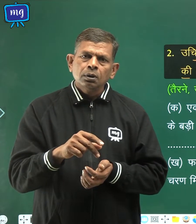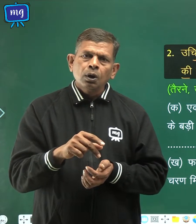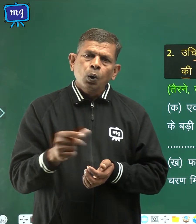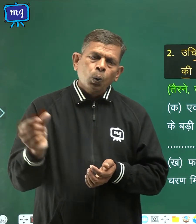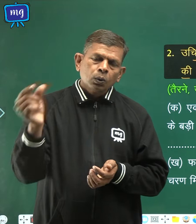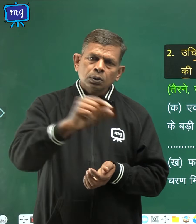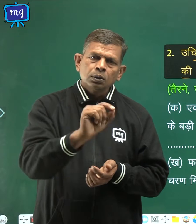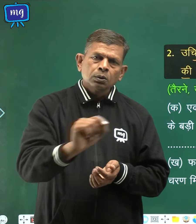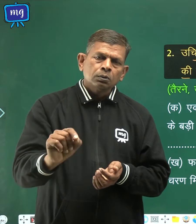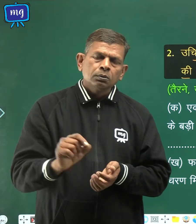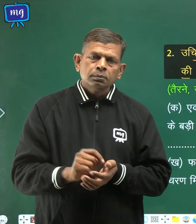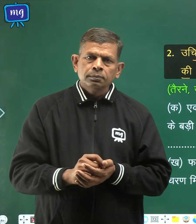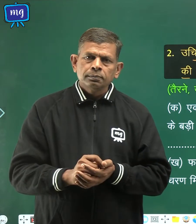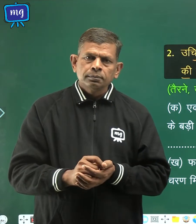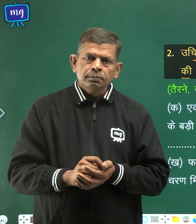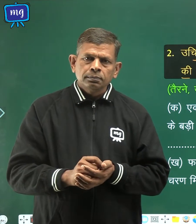पूर्ति करें।